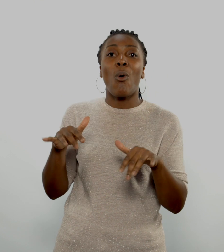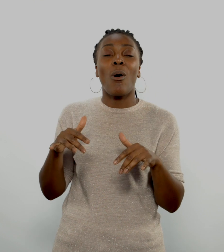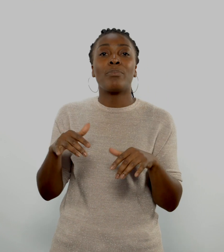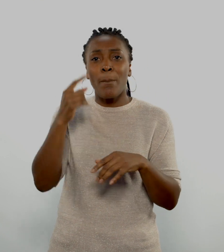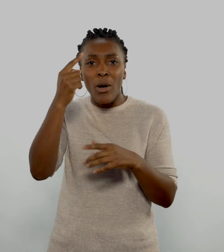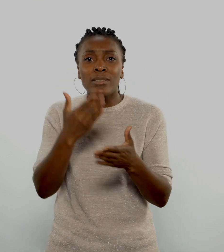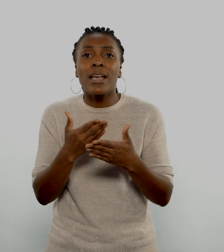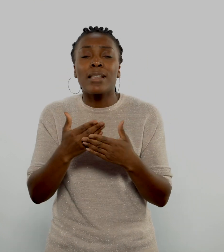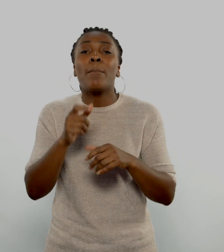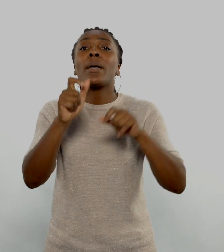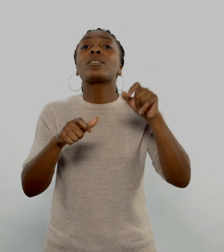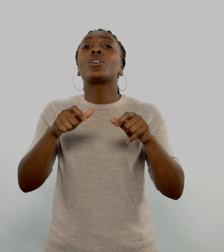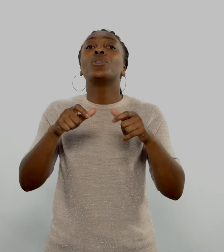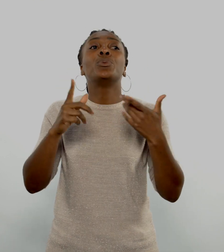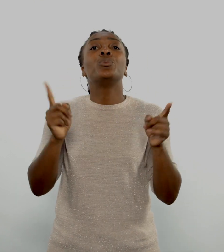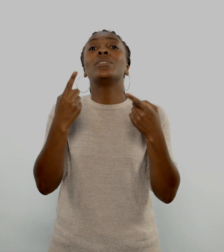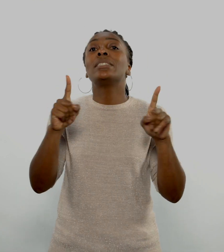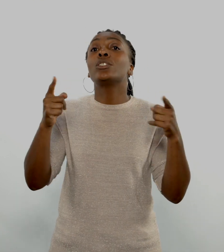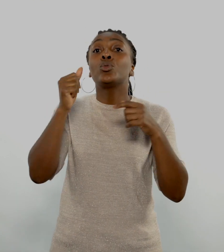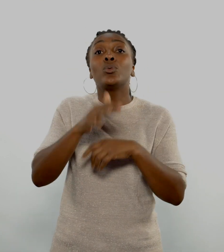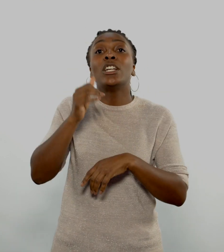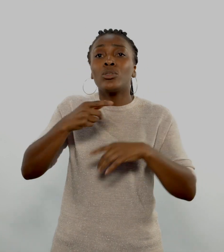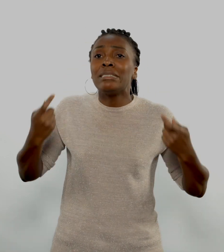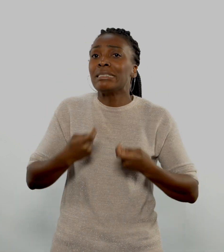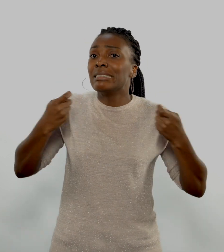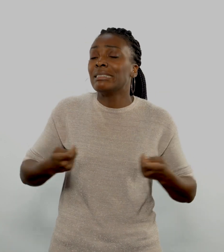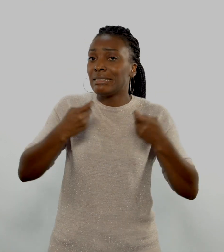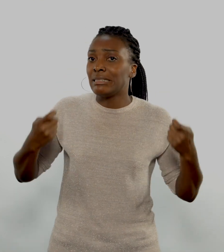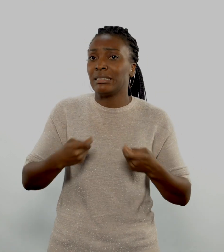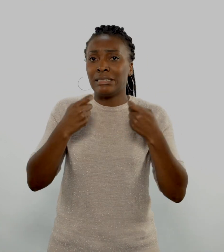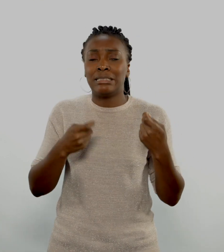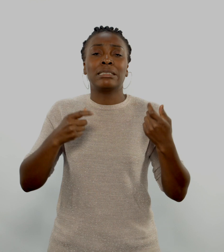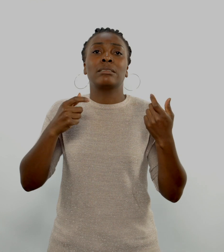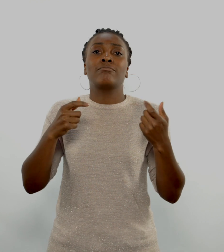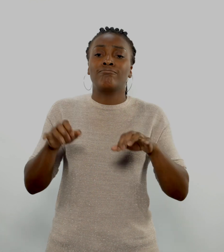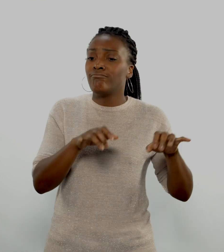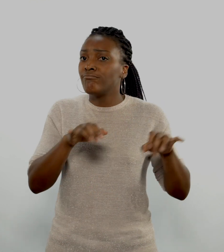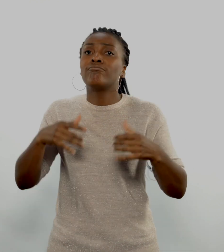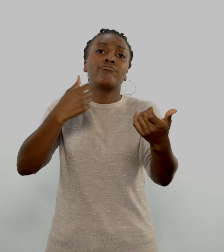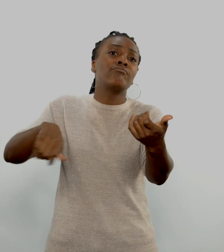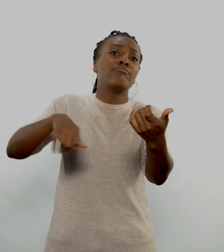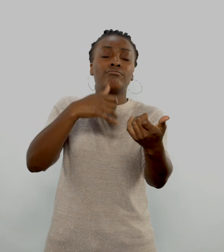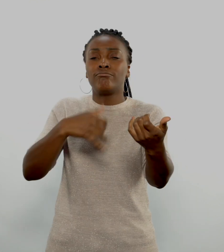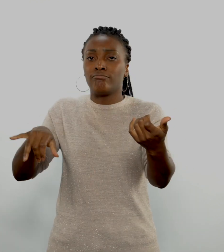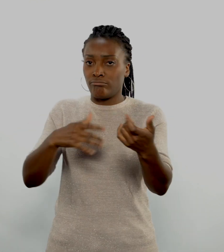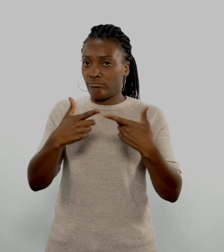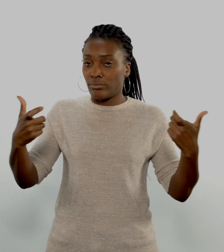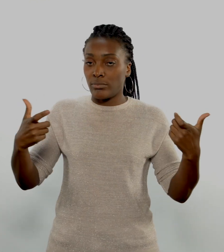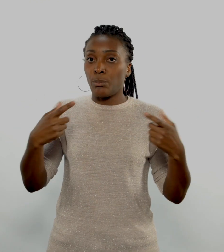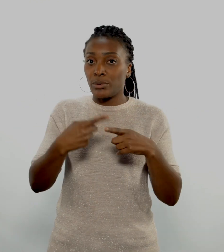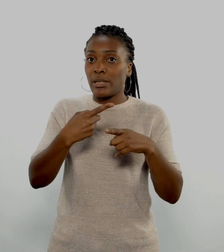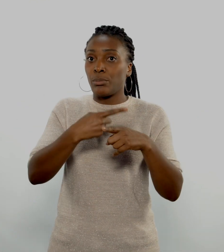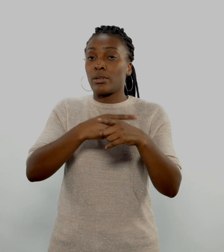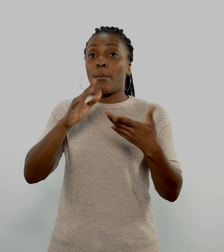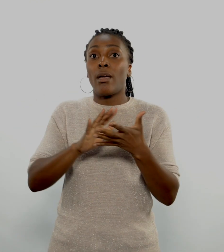un musicien qui s'entraîne chaque jour. C'est des gammes, c'est du travail au quotidien, mais à la fin, ça porte du résultat.